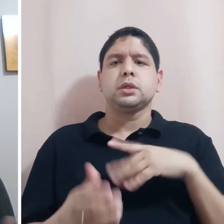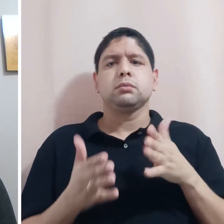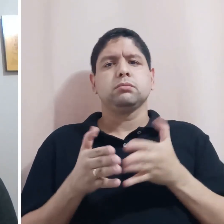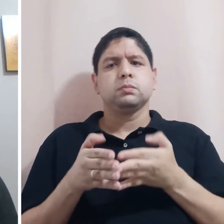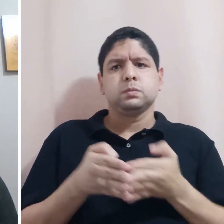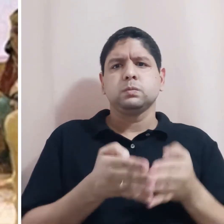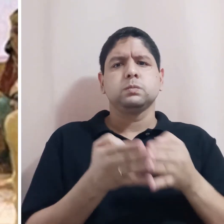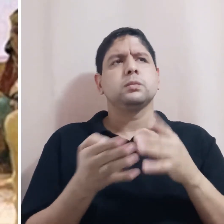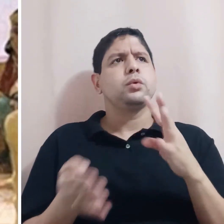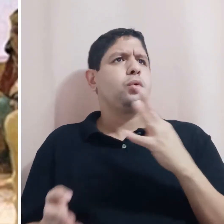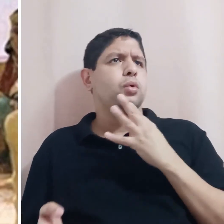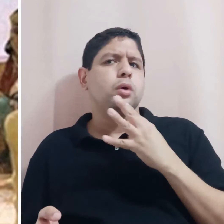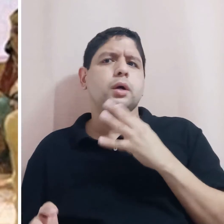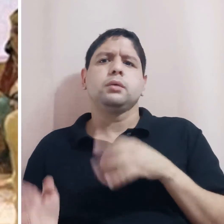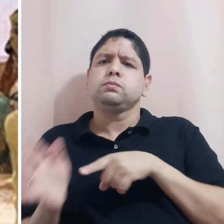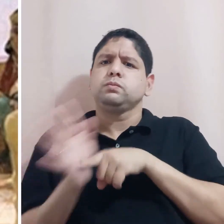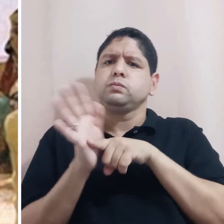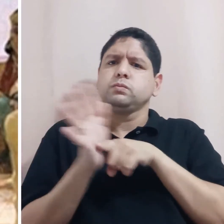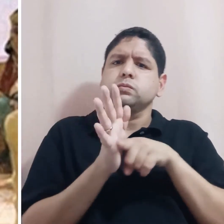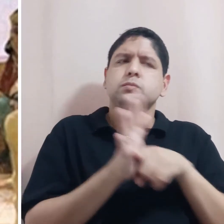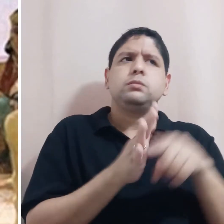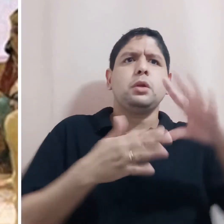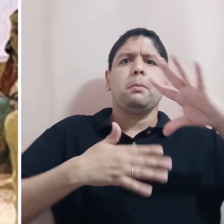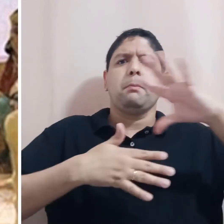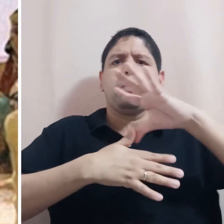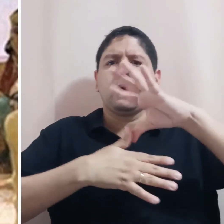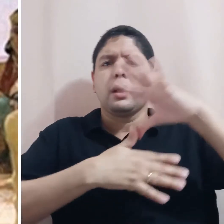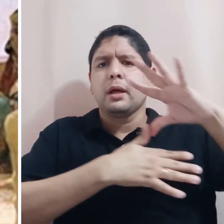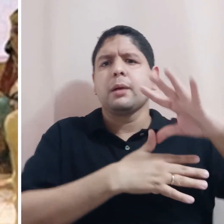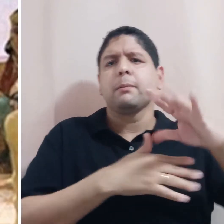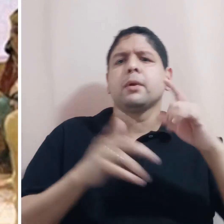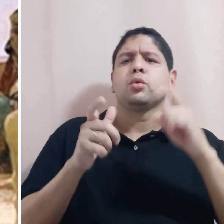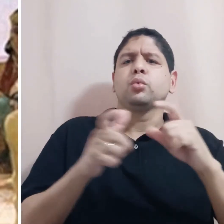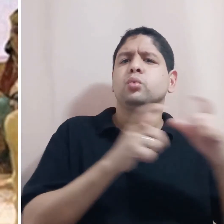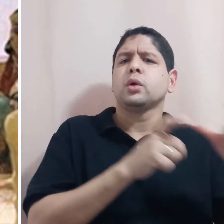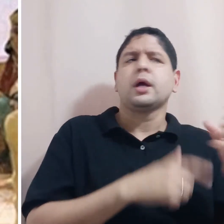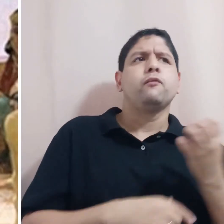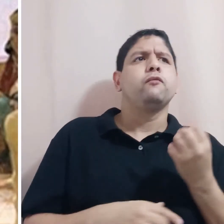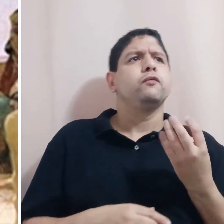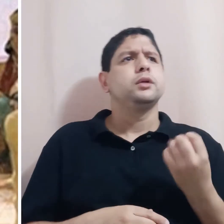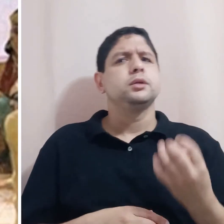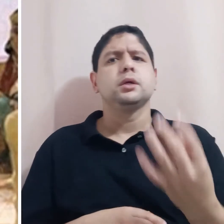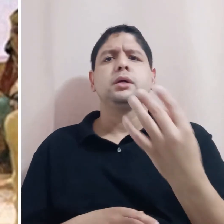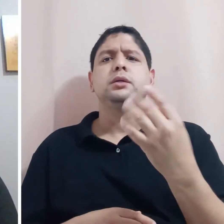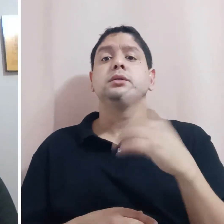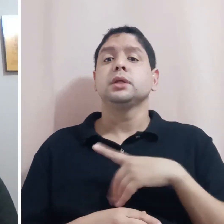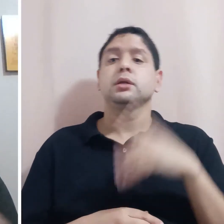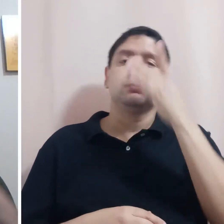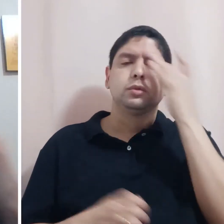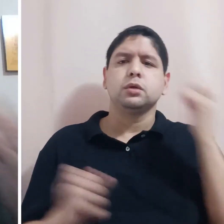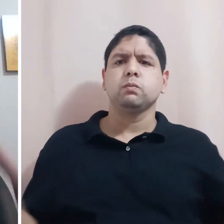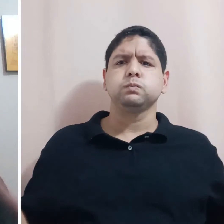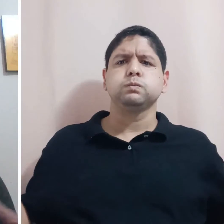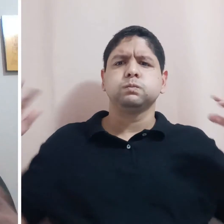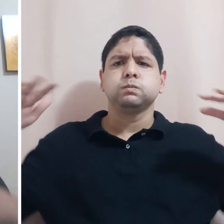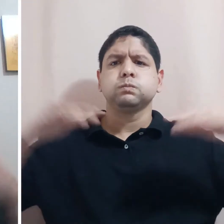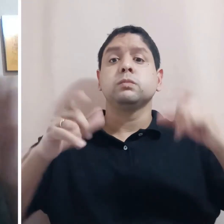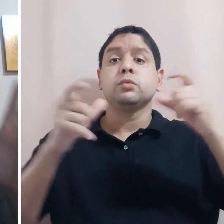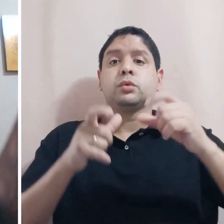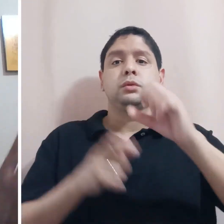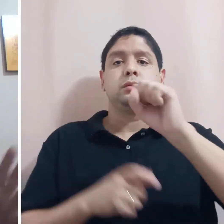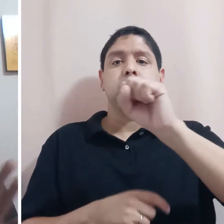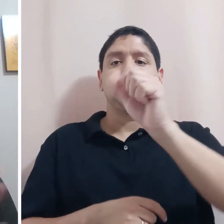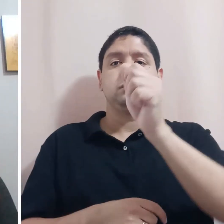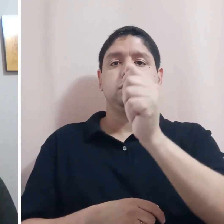reunia pessoas, né, navegadores, pessoas com conhecimentos de mapas, de lugares, de viagens,